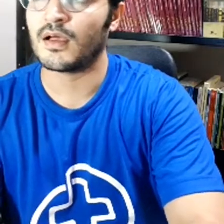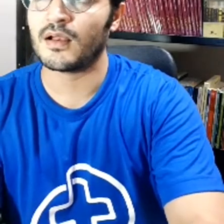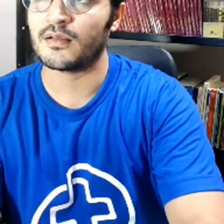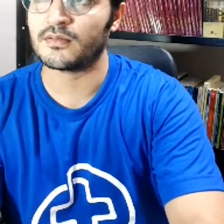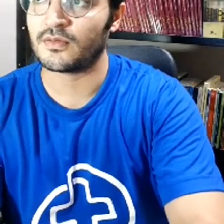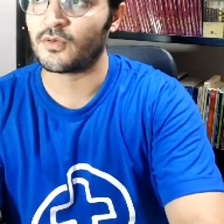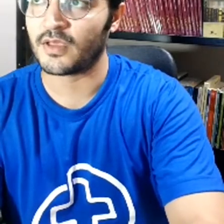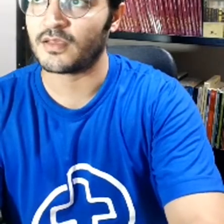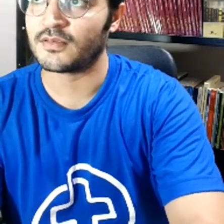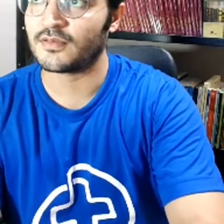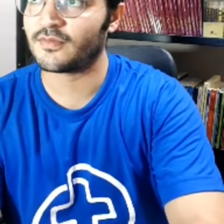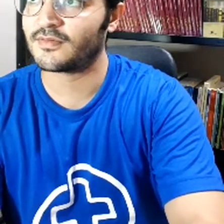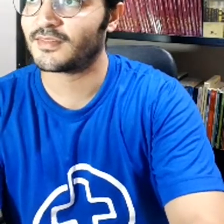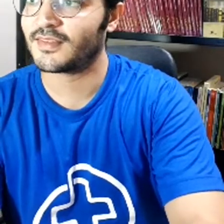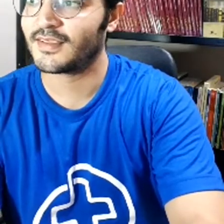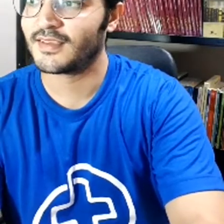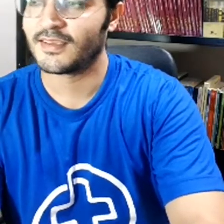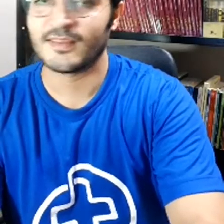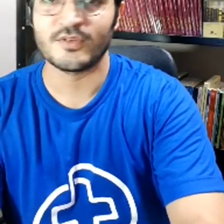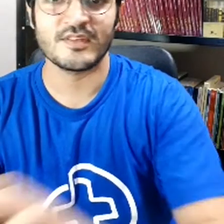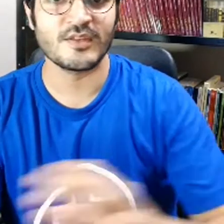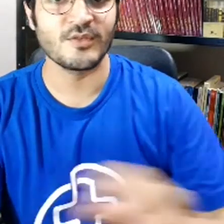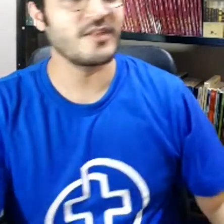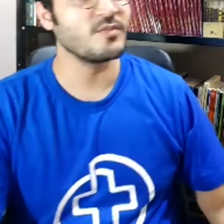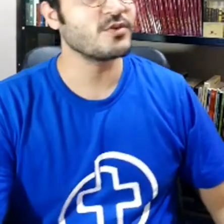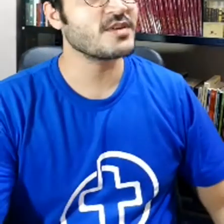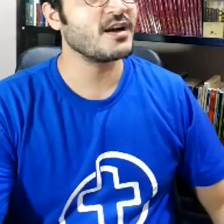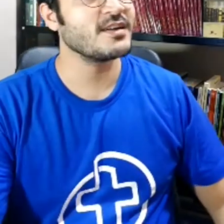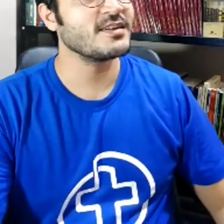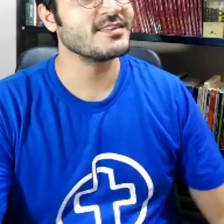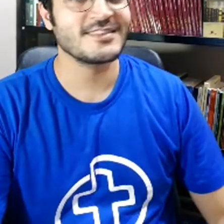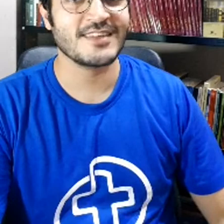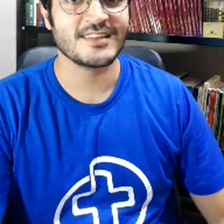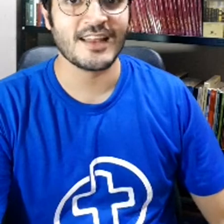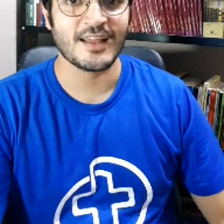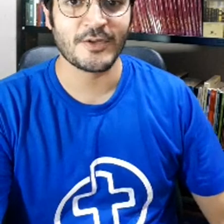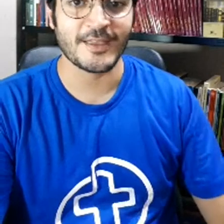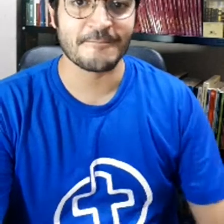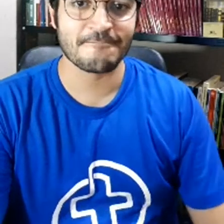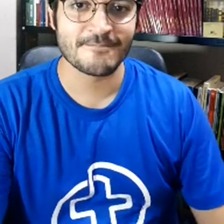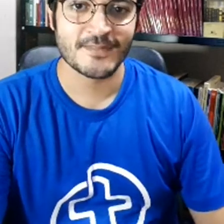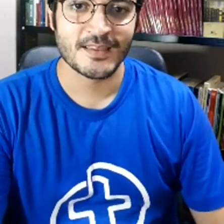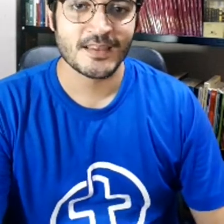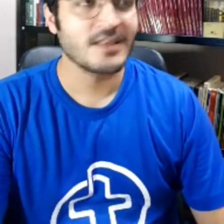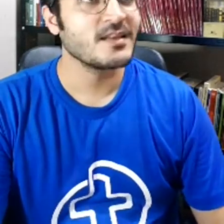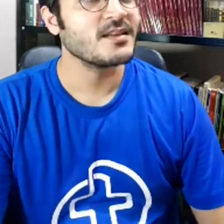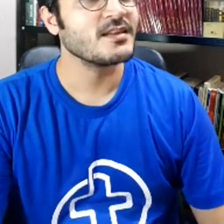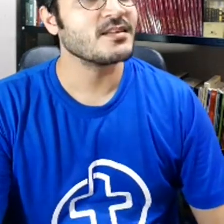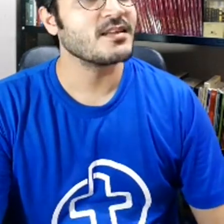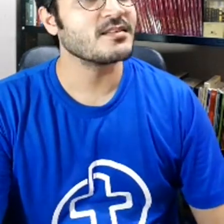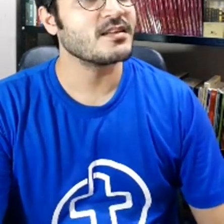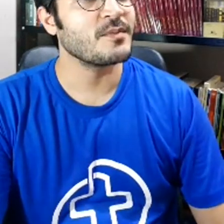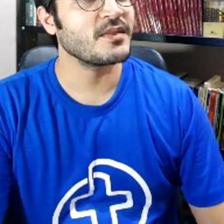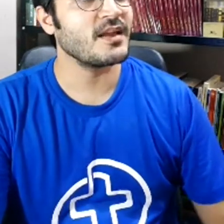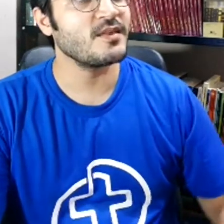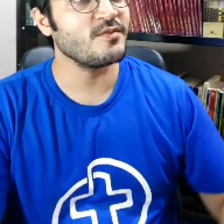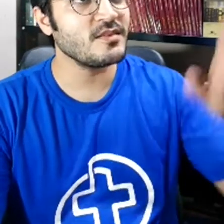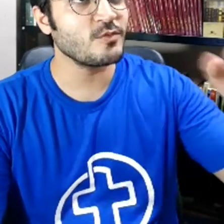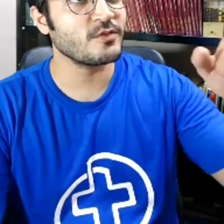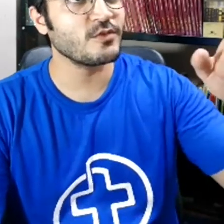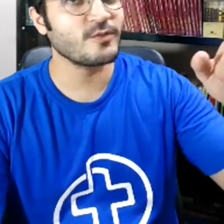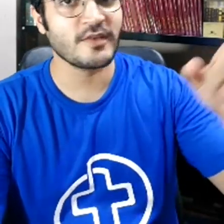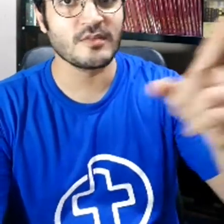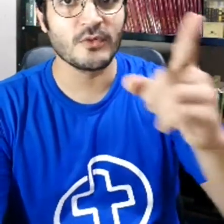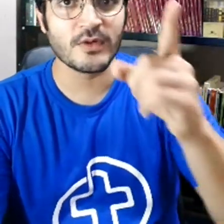Ah, ok. Estão dizendo que no Facebook já está lá, ok. Tá certo, é porque tem aqui 25